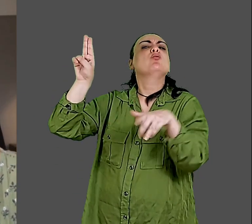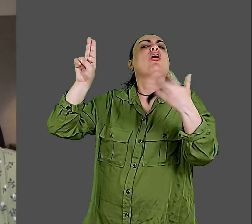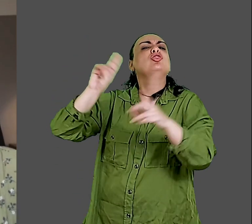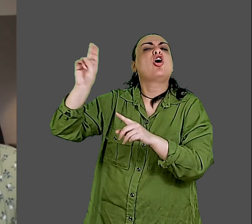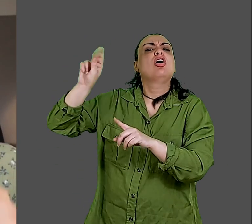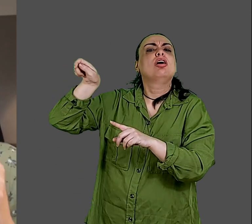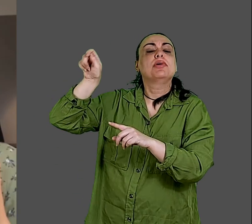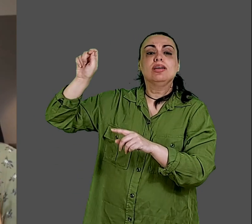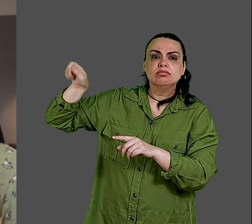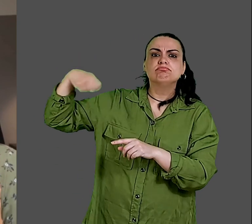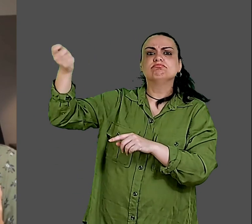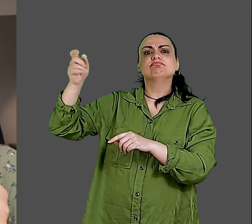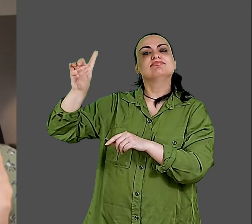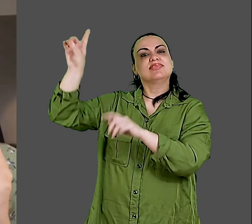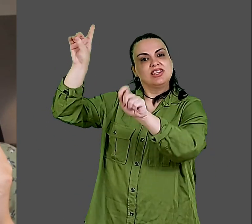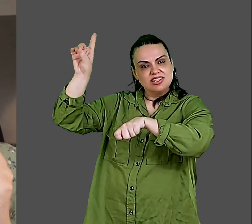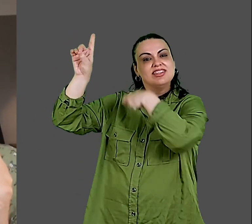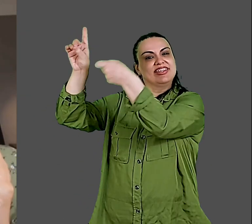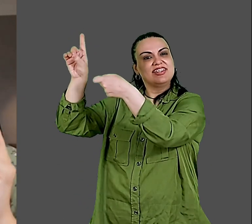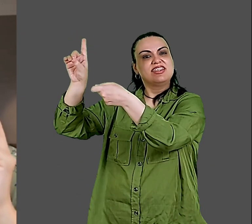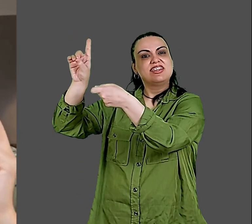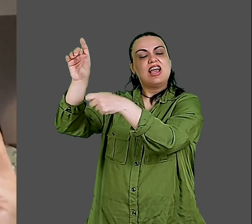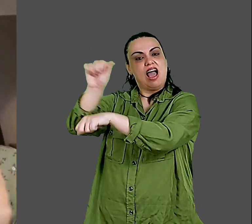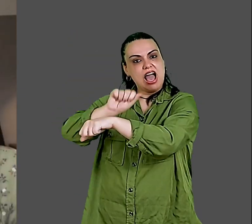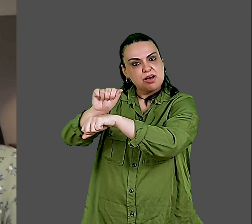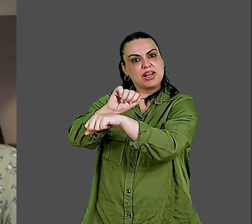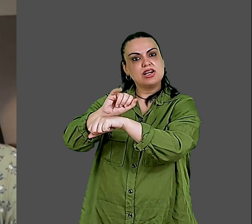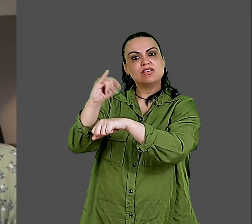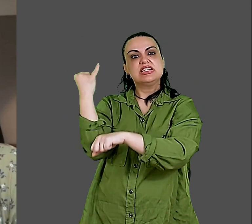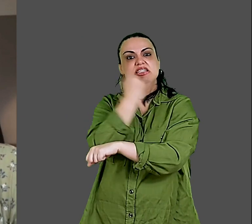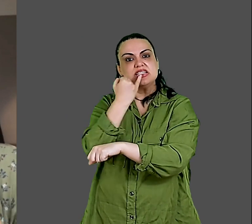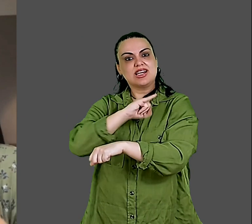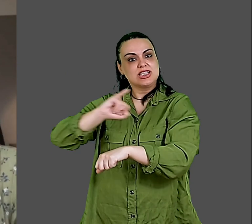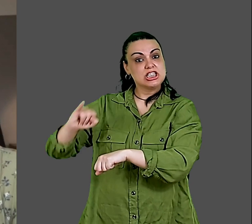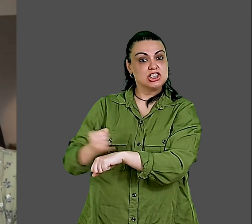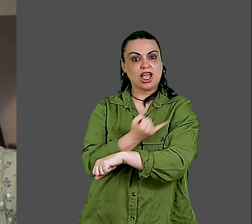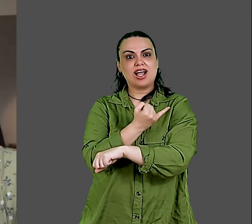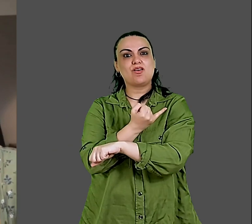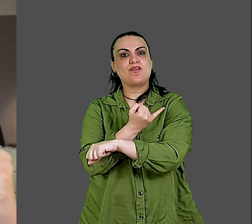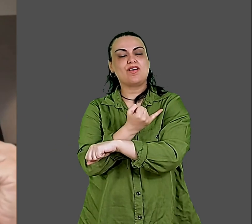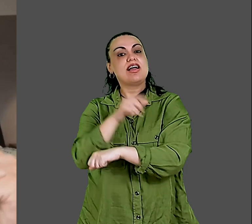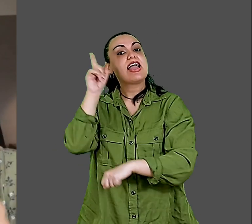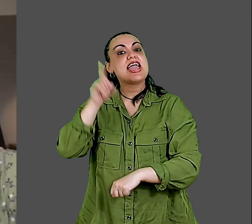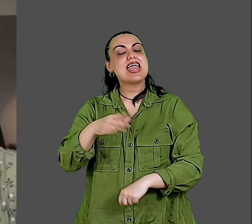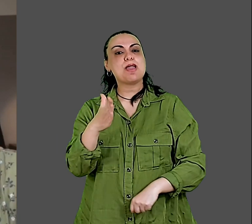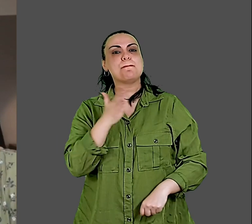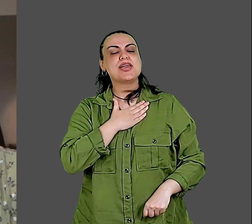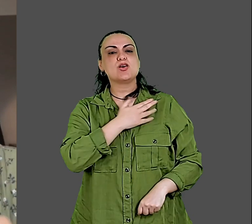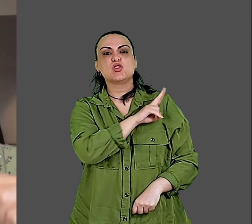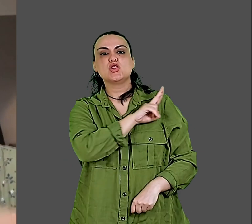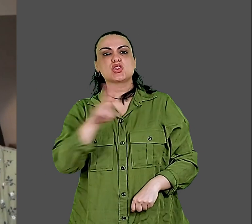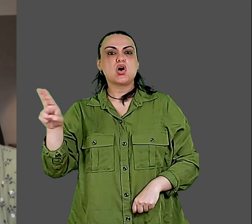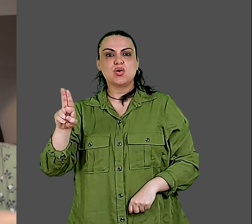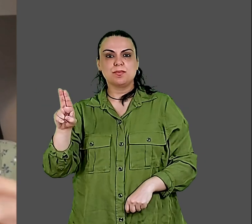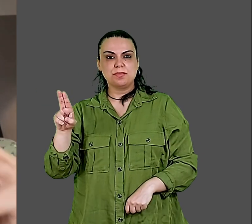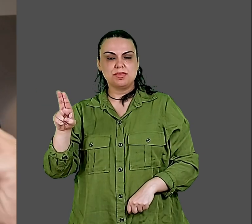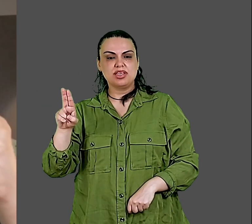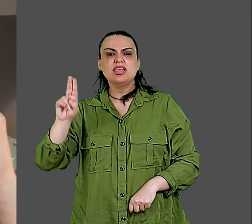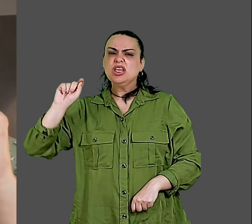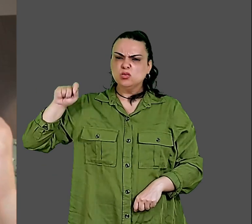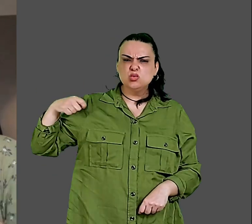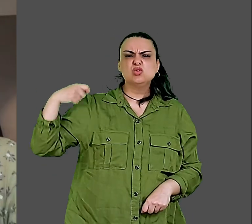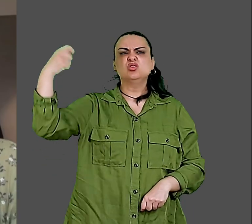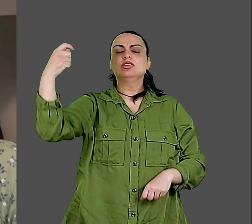sou o quê? Deus de Abraão, Deus de Isaac e de Jacó. Ele diz: este é o meu nome e este é o